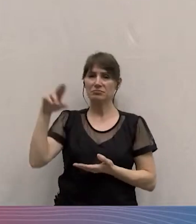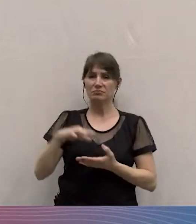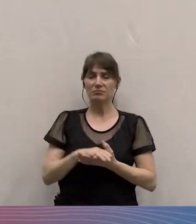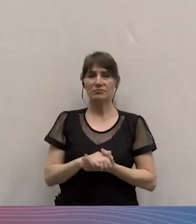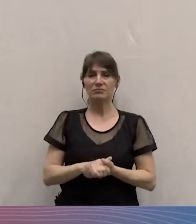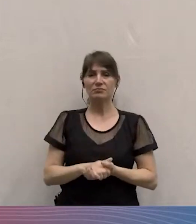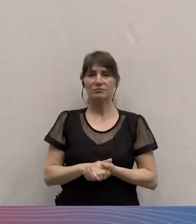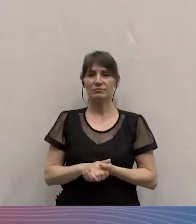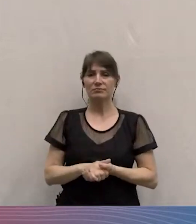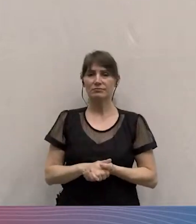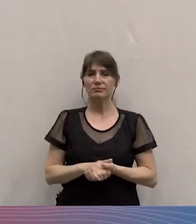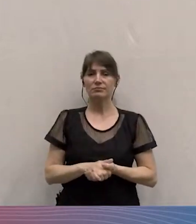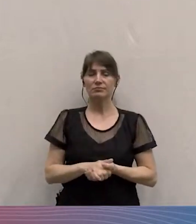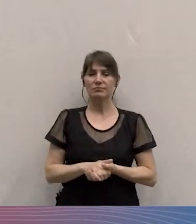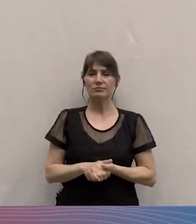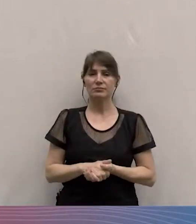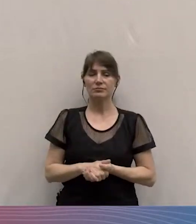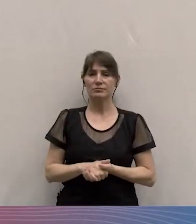não é?